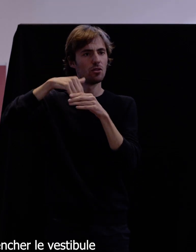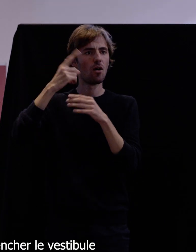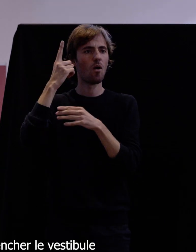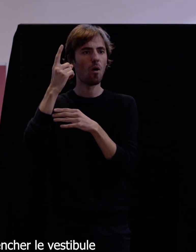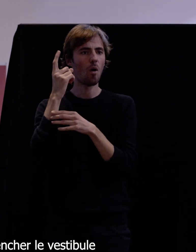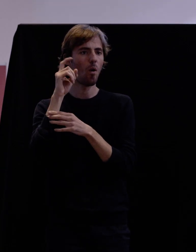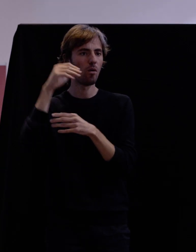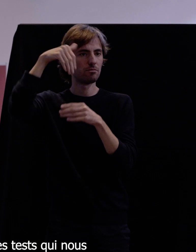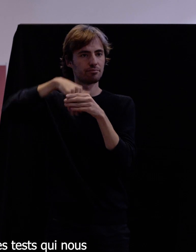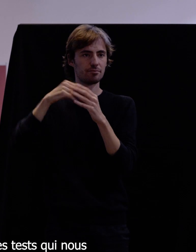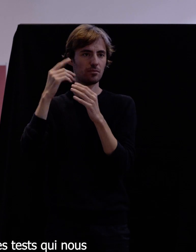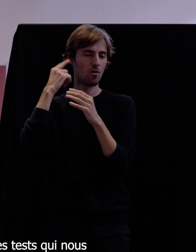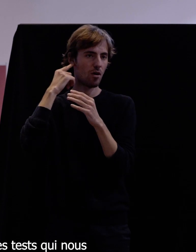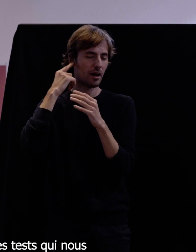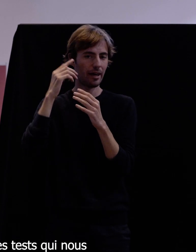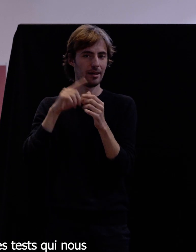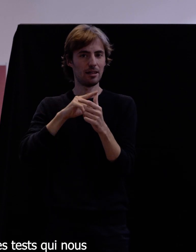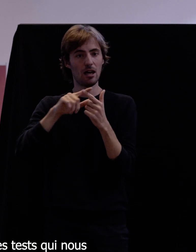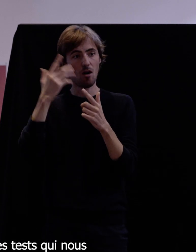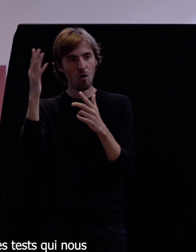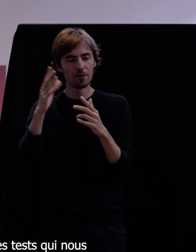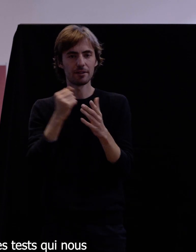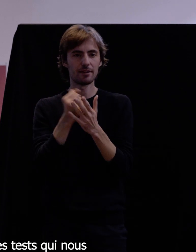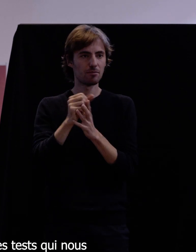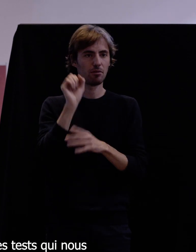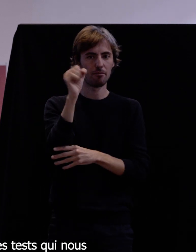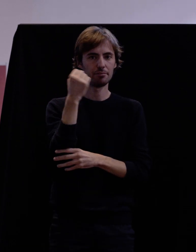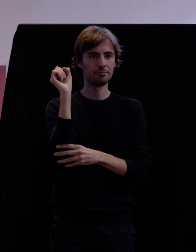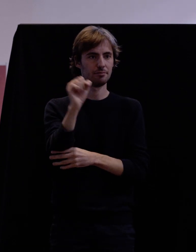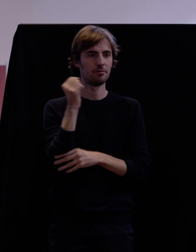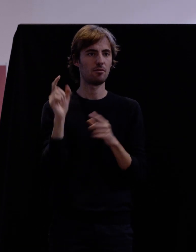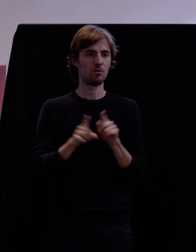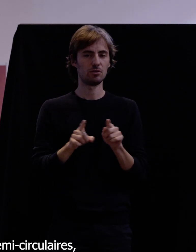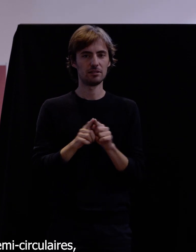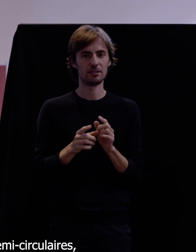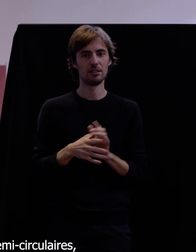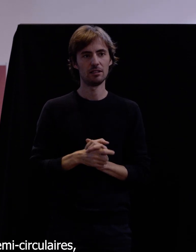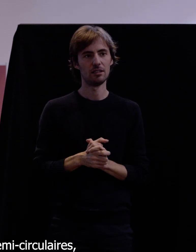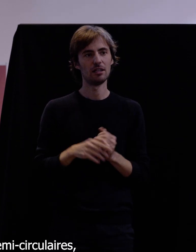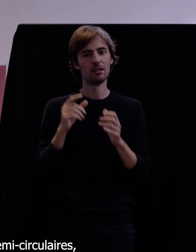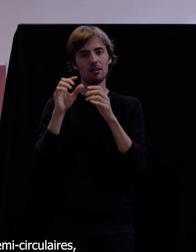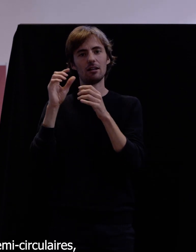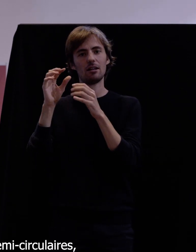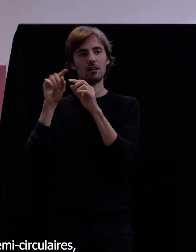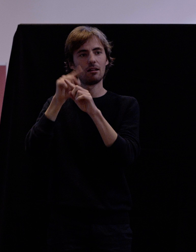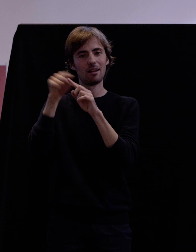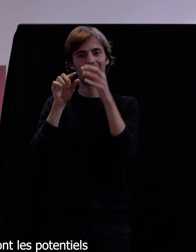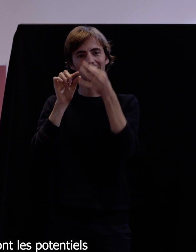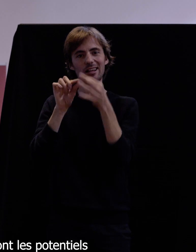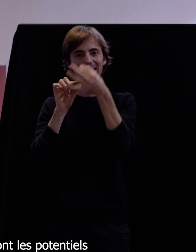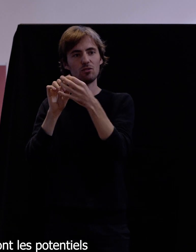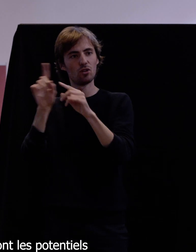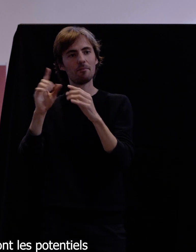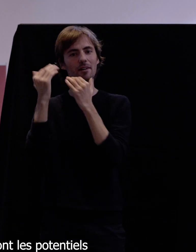et les tests rotatoires. Et puis on a d'autres tests qui nous permettent de voir comment fonctionnent, pas les canaux semi-circulaires, mais le vestibule